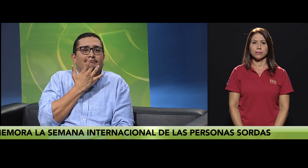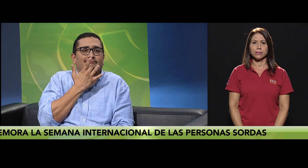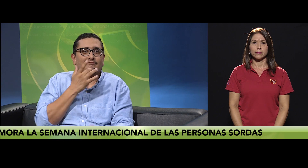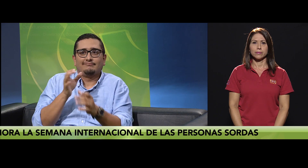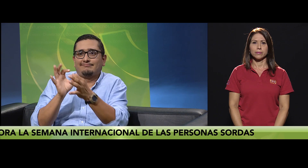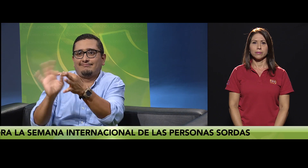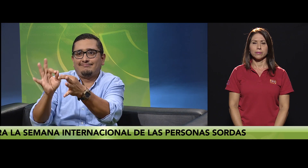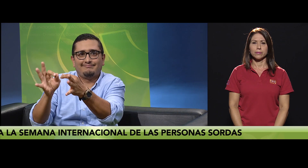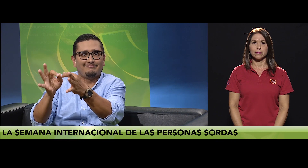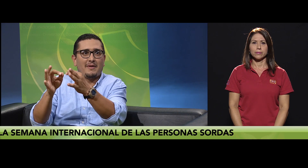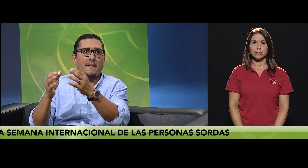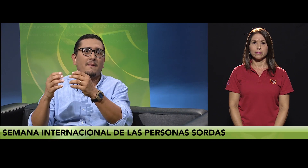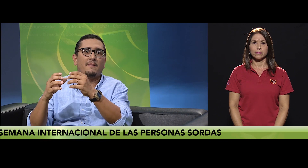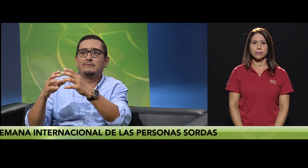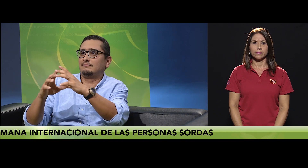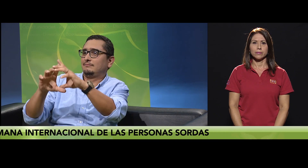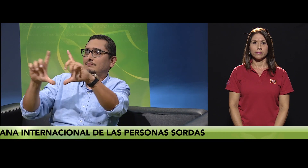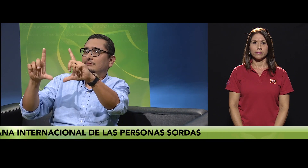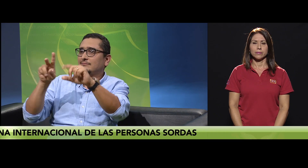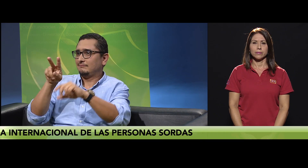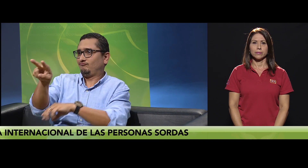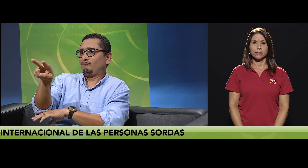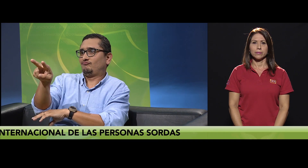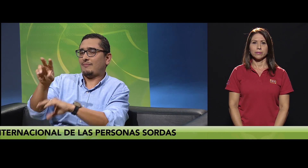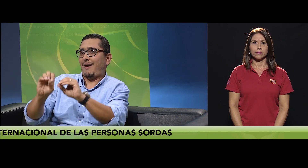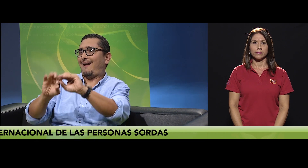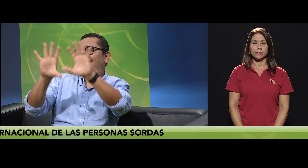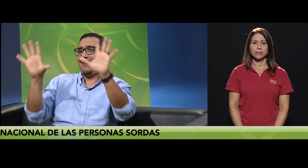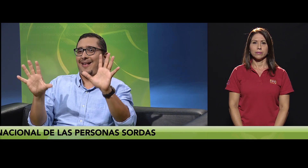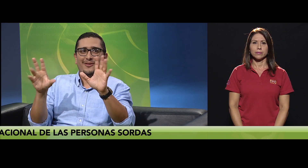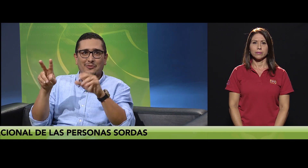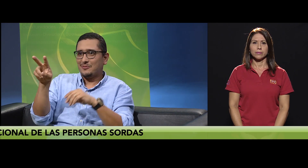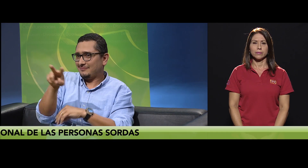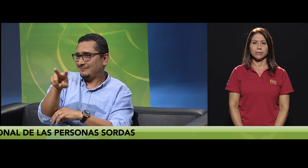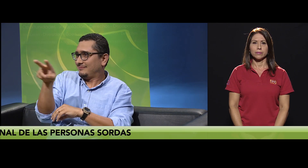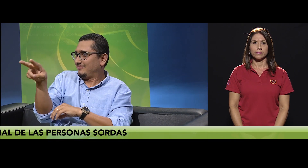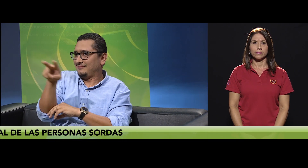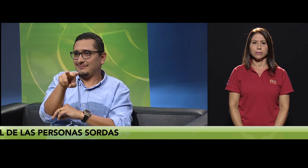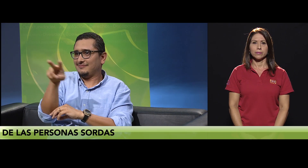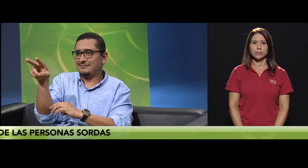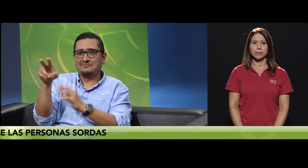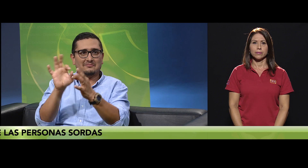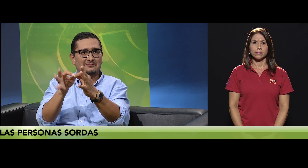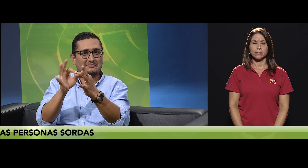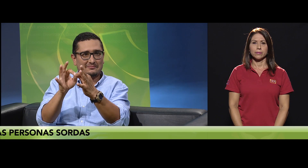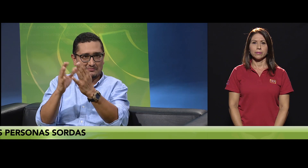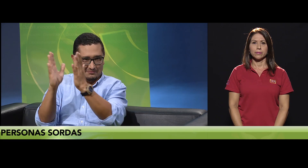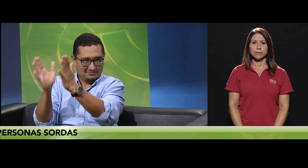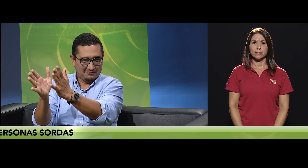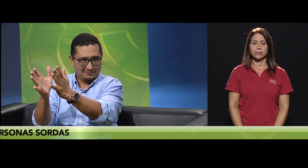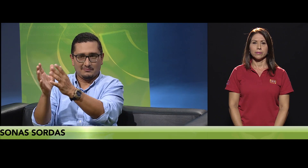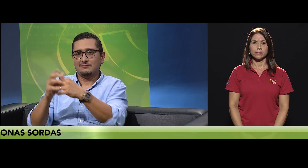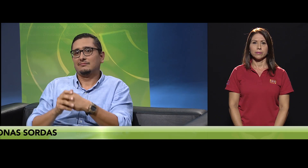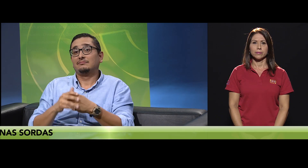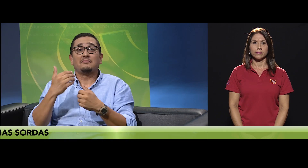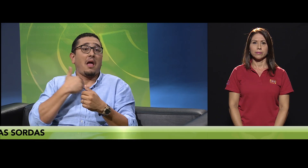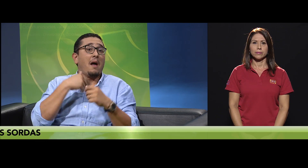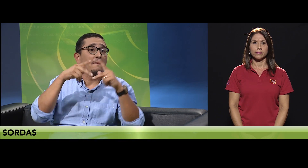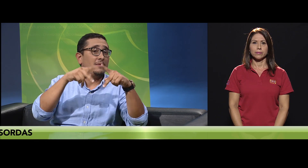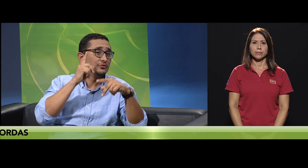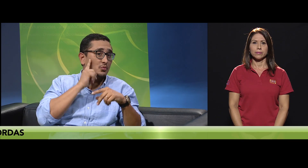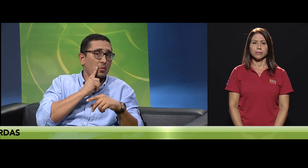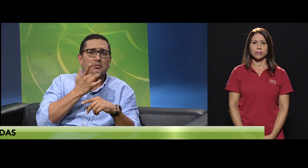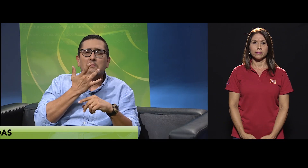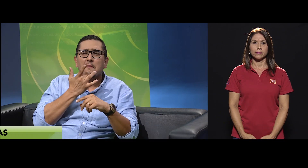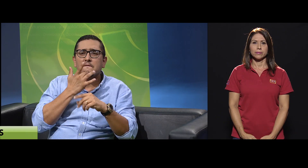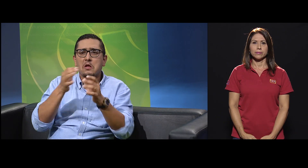personas sordas que prefieren el intérprete lesco en un recuadro y que la información le va a quedar clara por medio de la